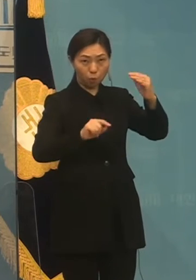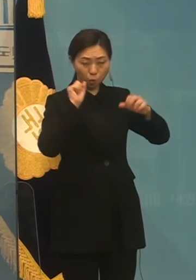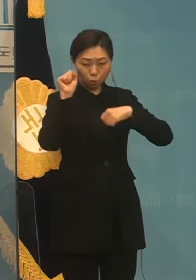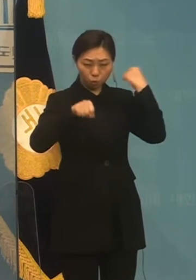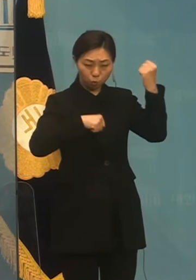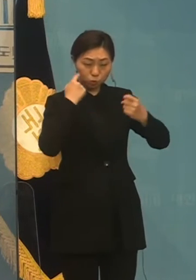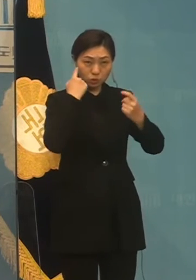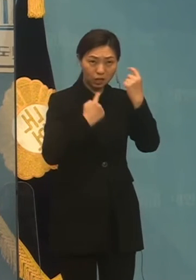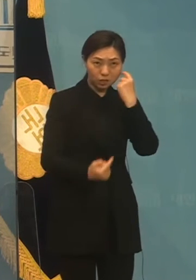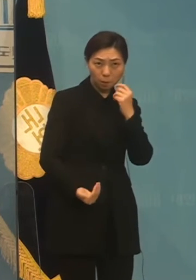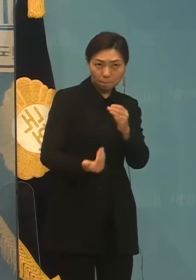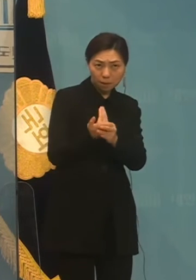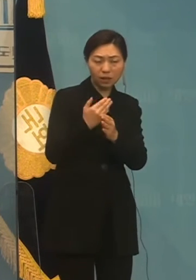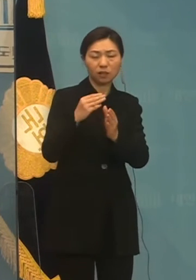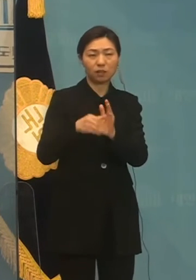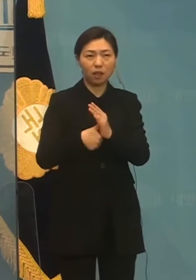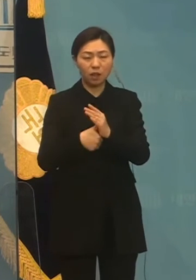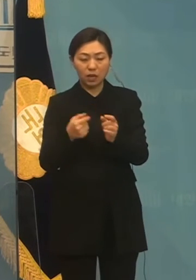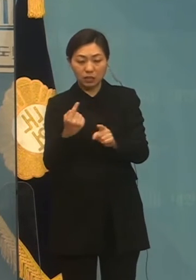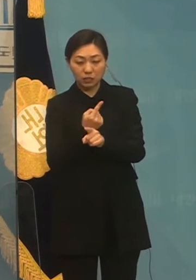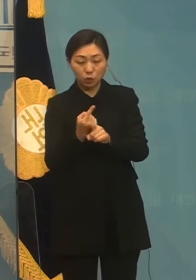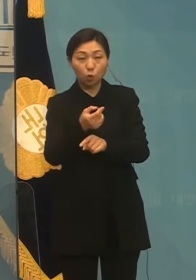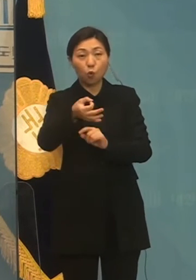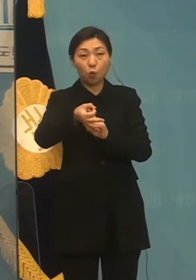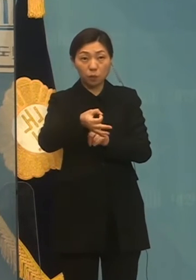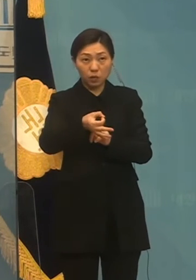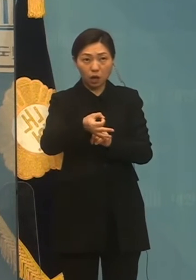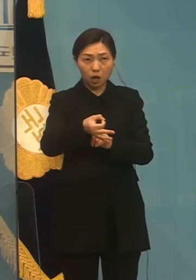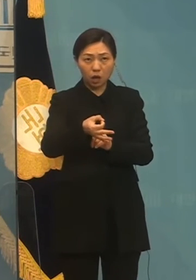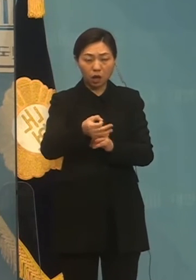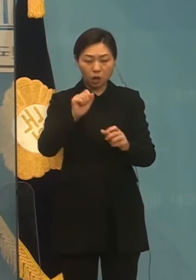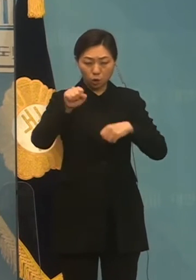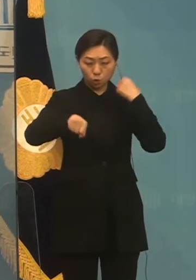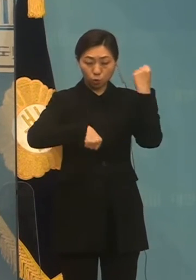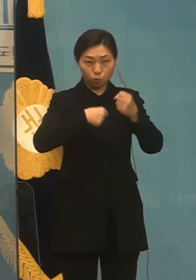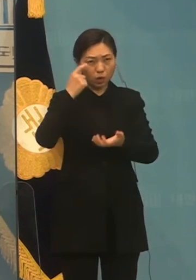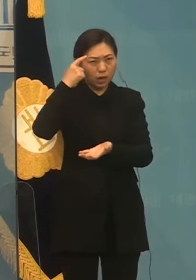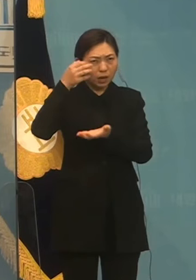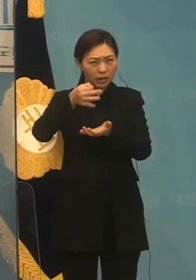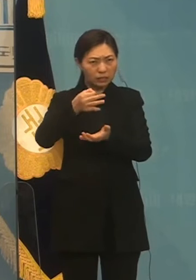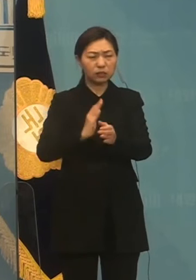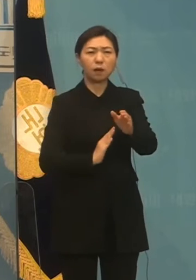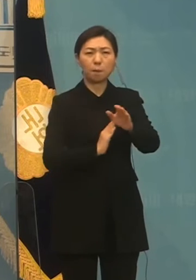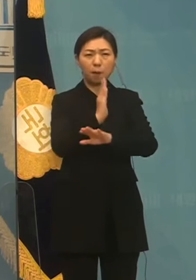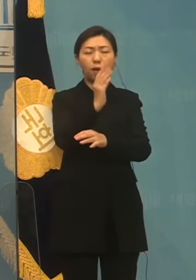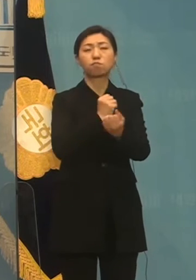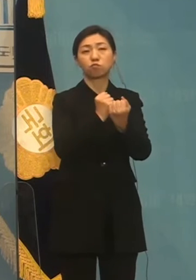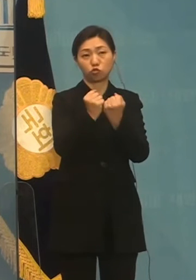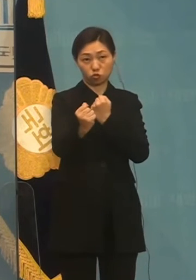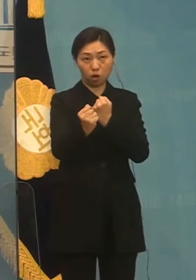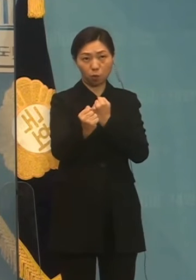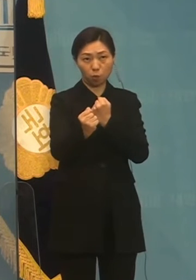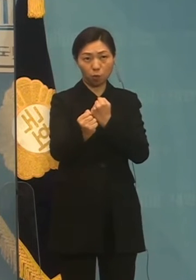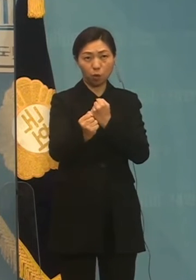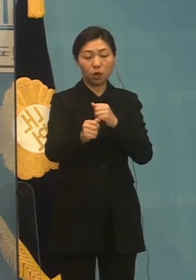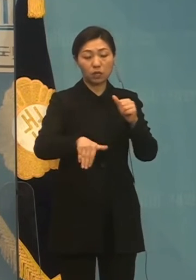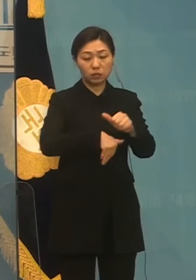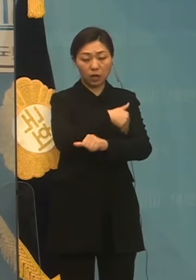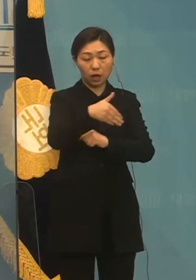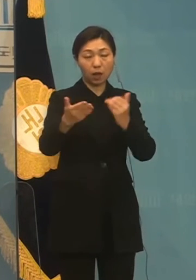다치게 했을 때 치료비용이 그 동물의 가치를 초과할 때에도 합리적인 범위